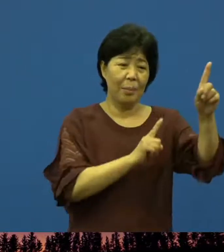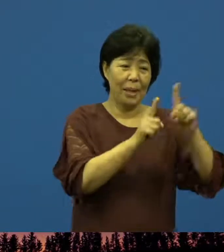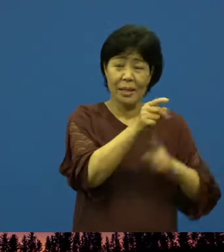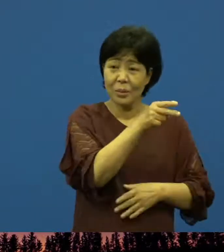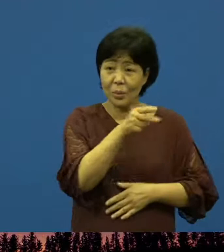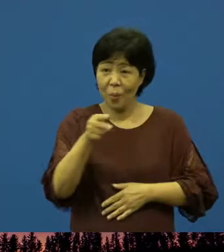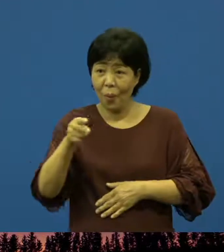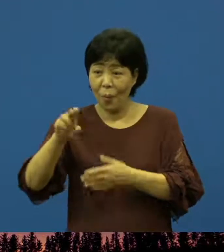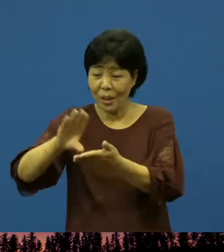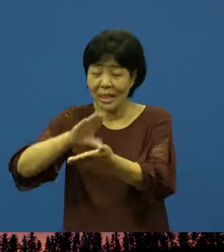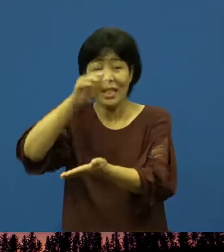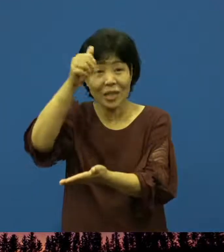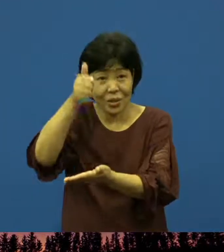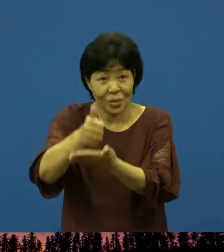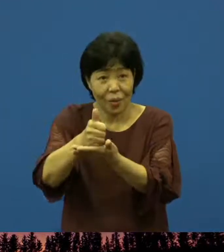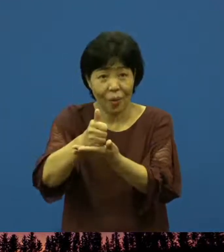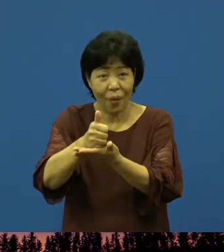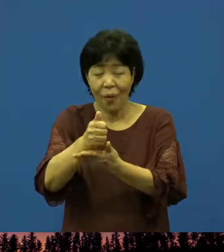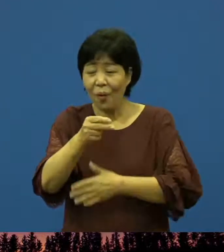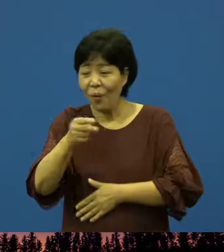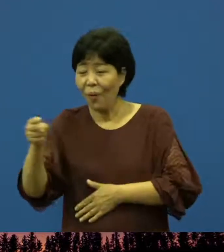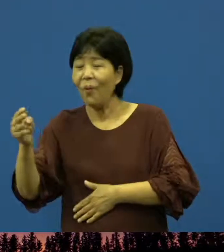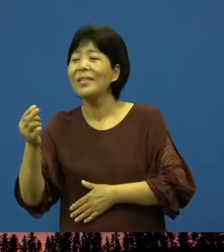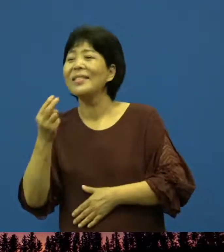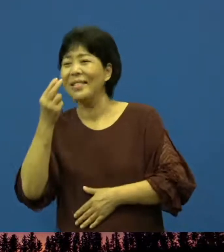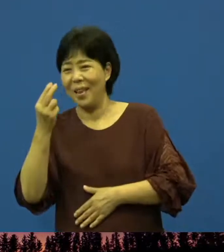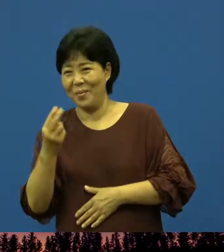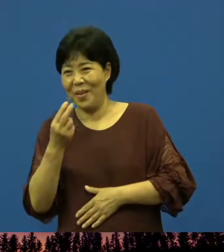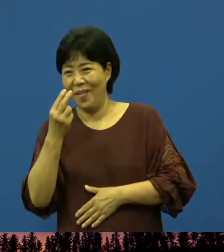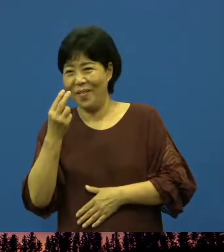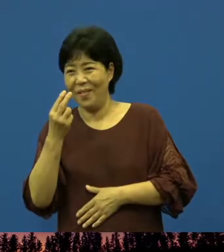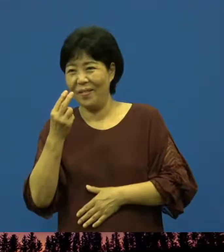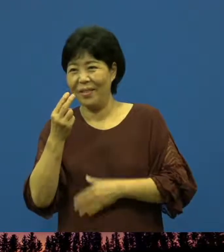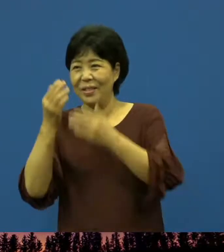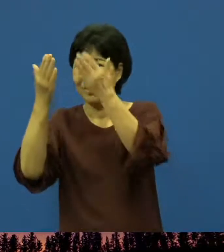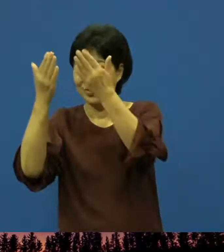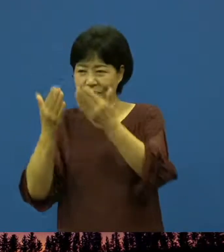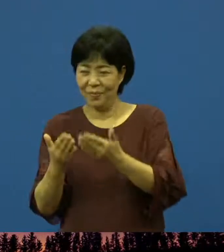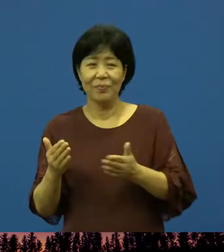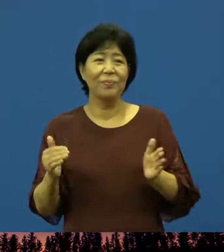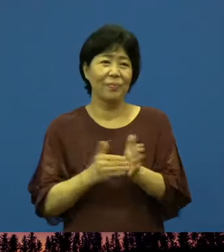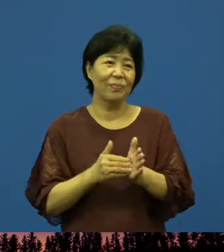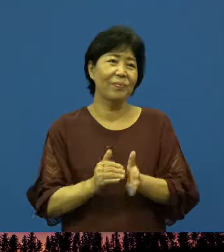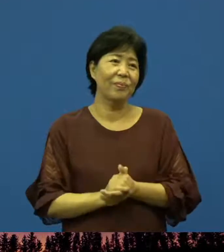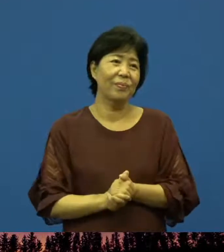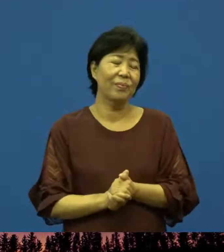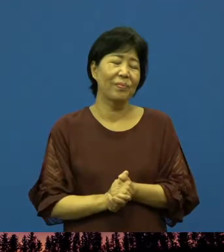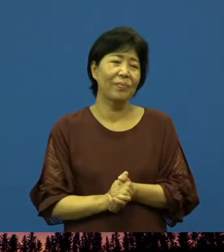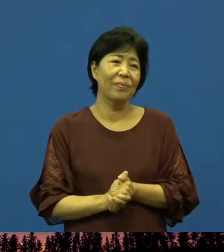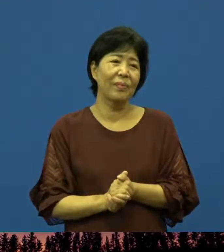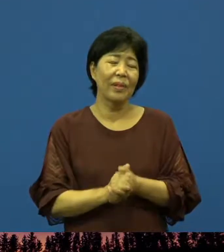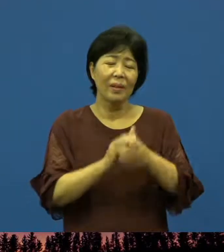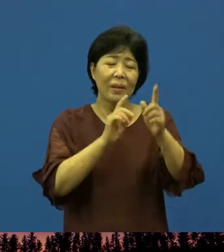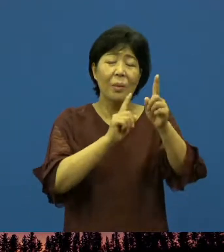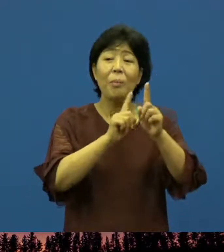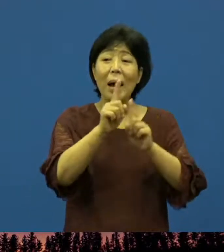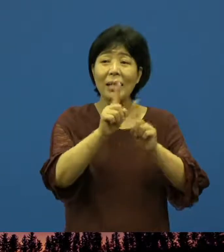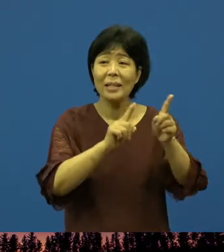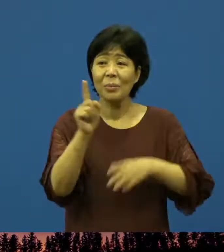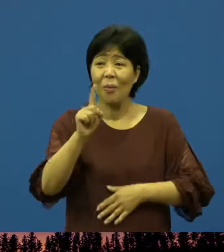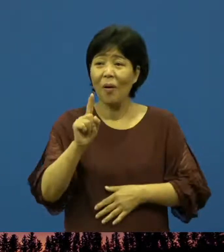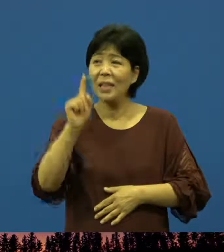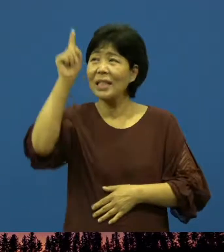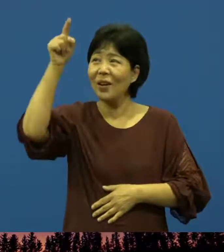그리스도고 그리스도를 통하여 우리에게 생명을 주셨다는 것입니다. 여기서 말씀은 천지를 창조하신